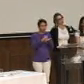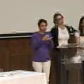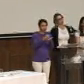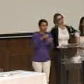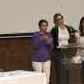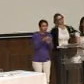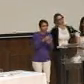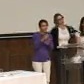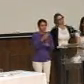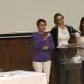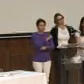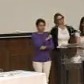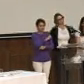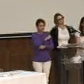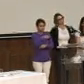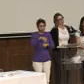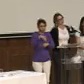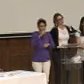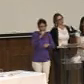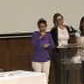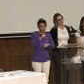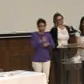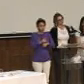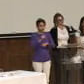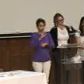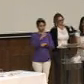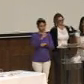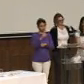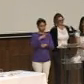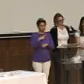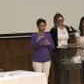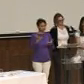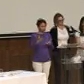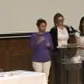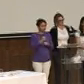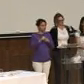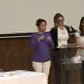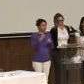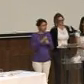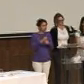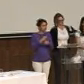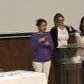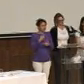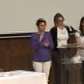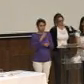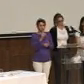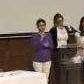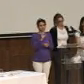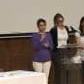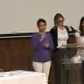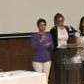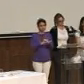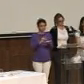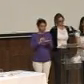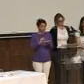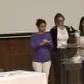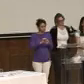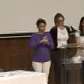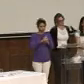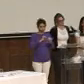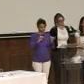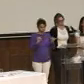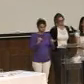ainda 3 alunos de mestrado e doutorado. Tenho, esse ano, publiquei muito pouco, foram apenas 3 artigos.